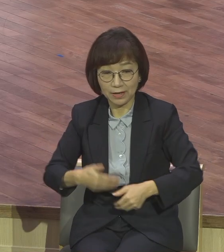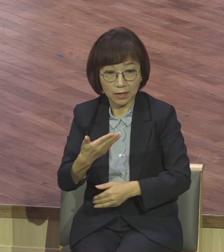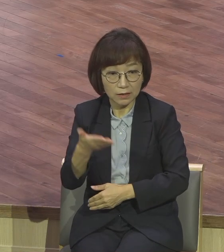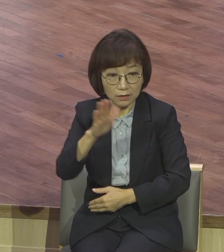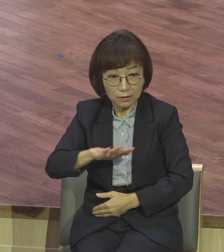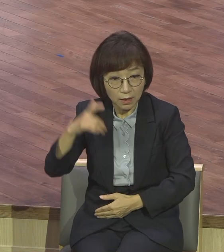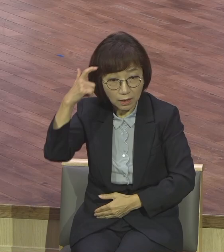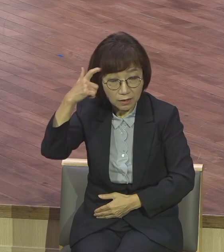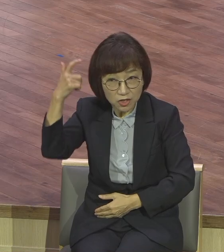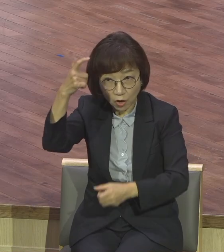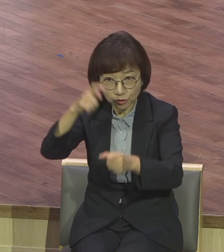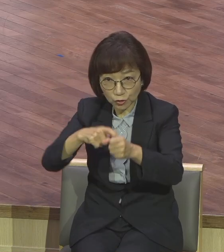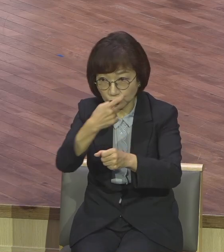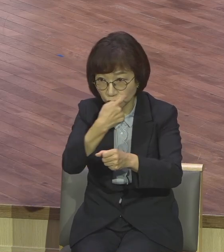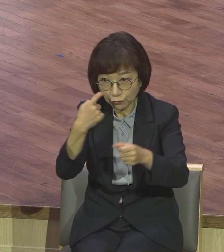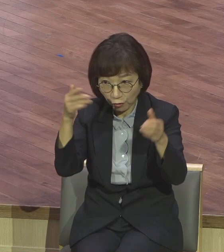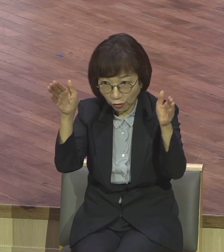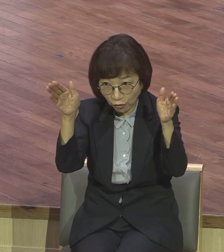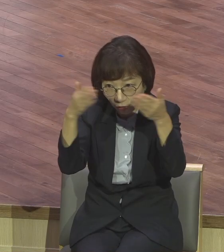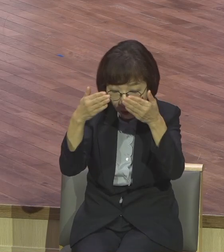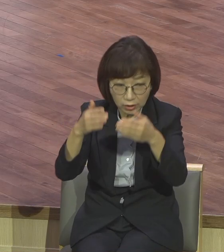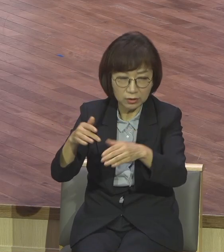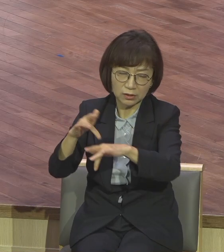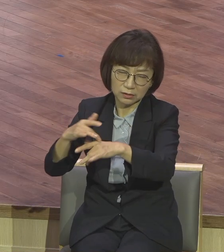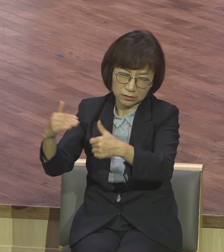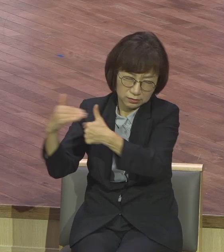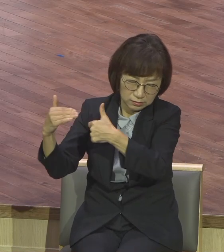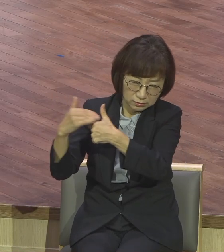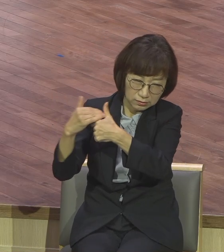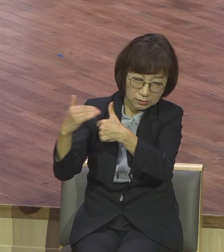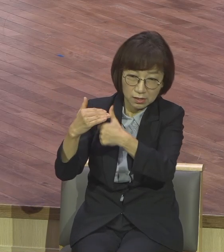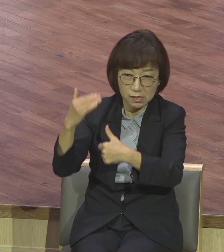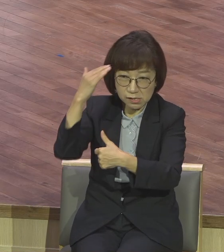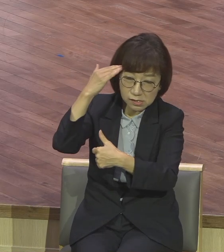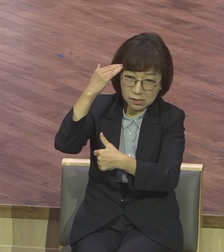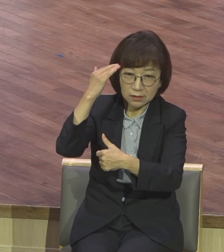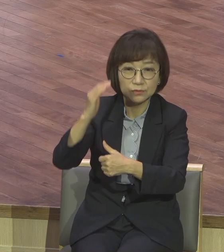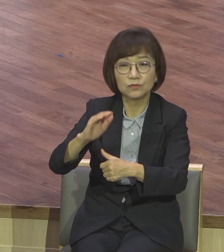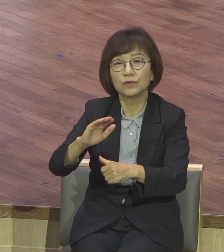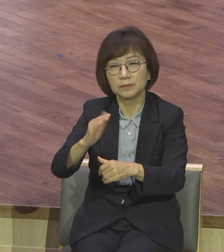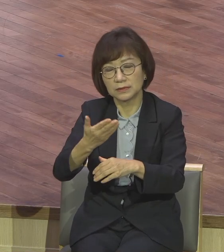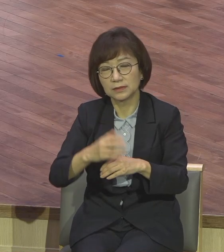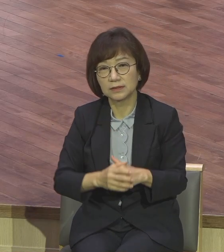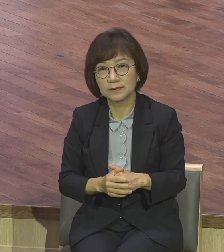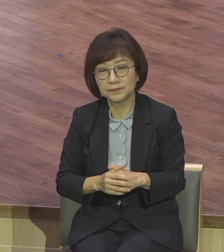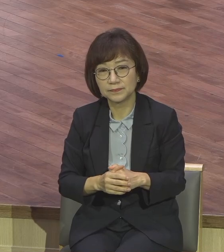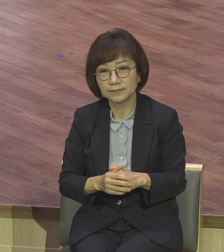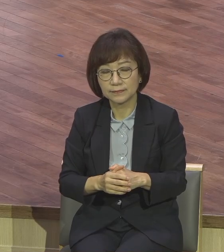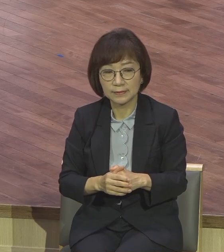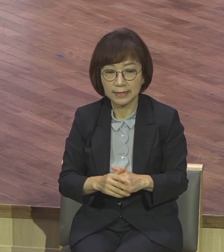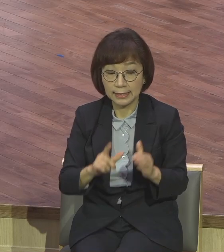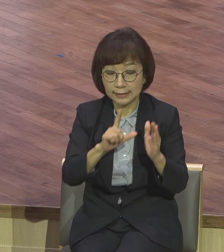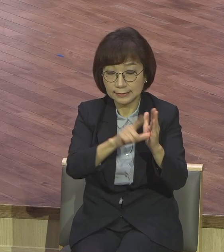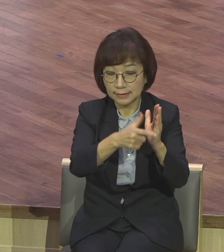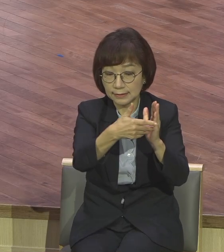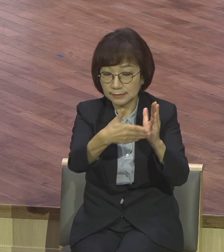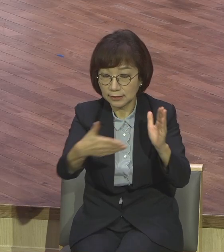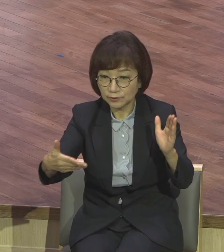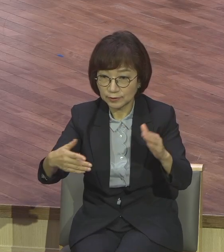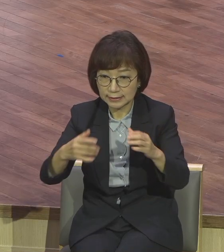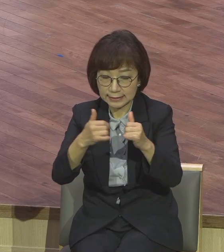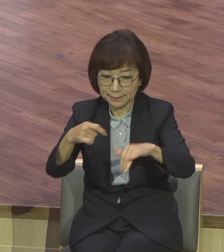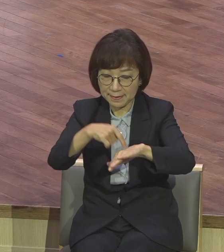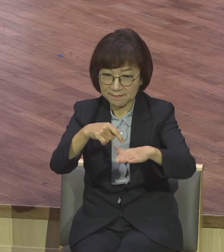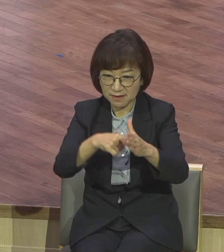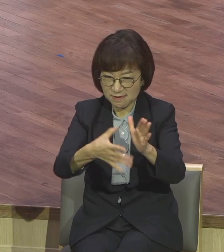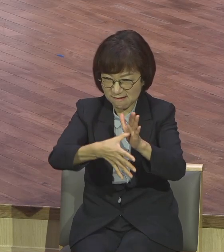당합니다. 갈수록 더 그럴 것입니다. 갈수록 더 사람들이 마음이 완악해질 것입니다.